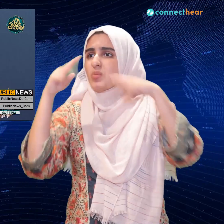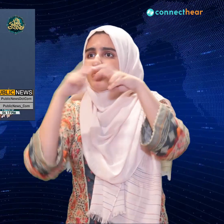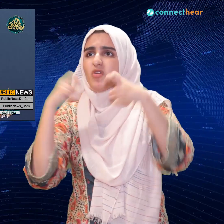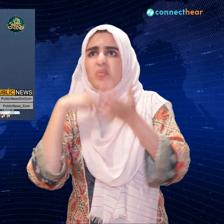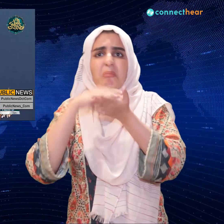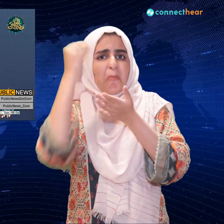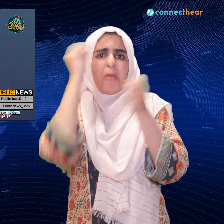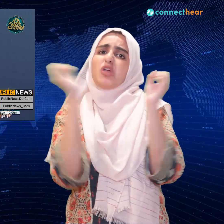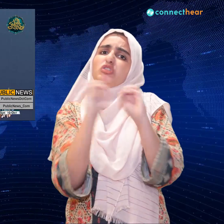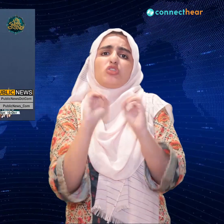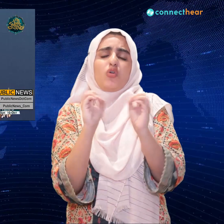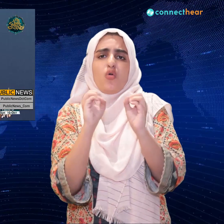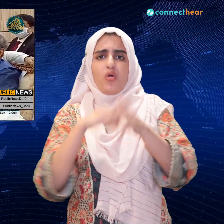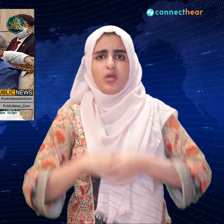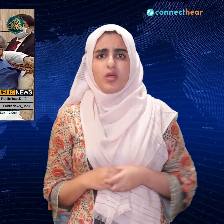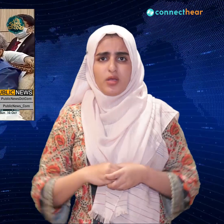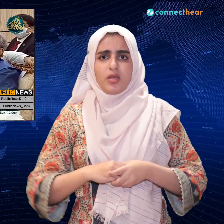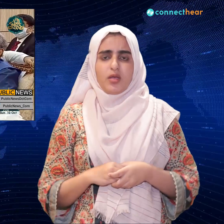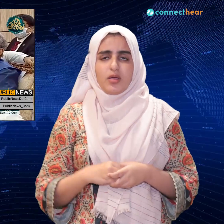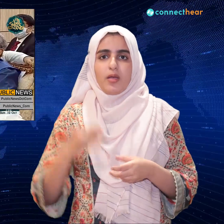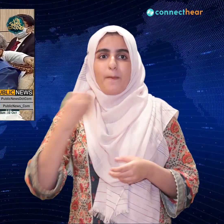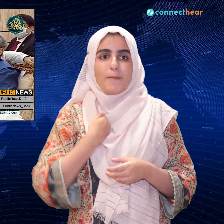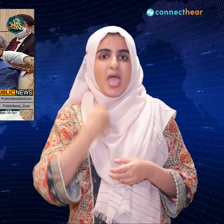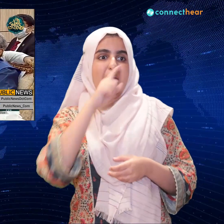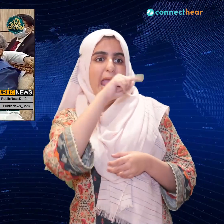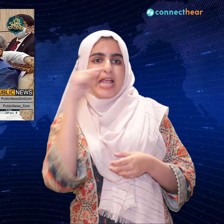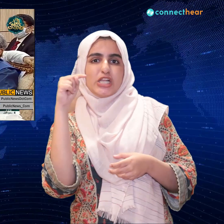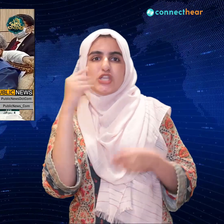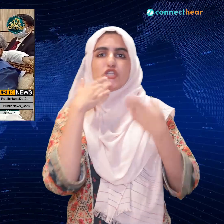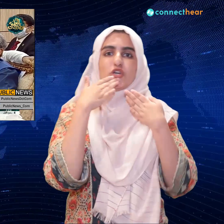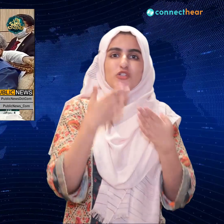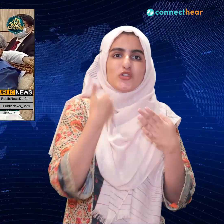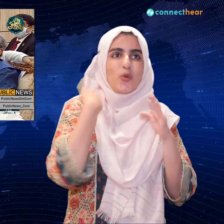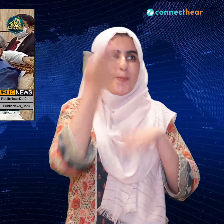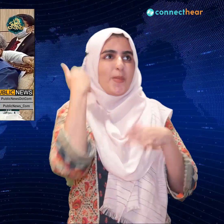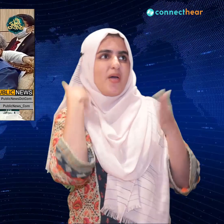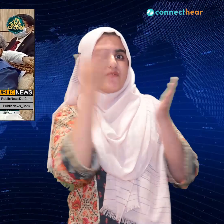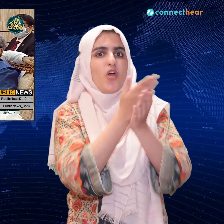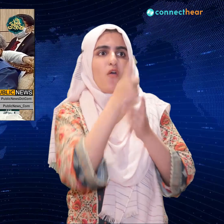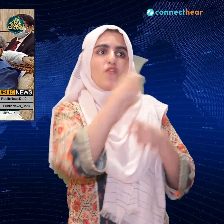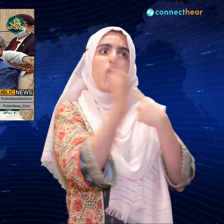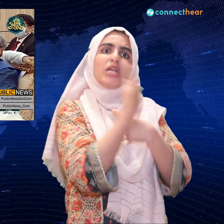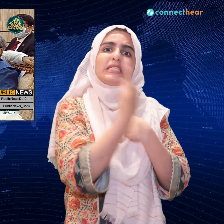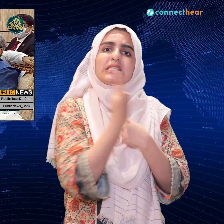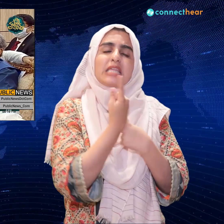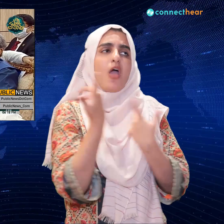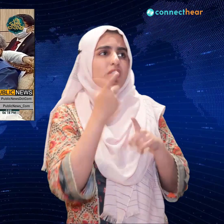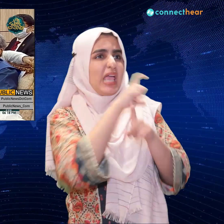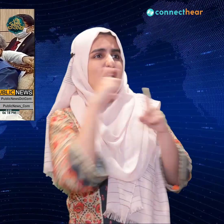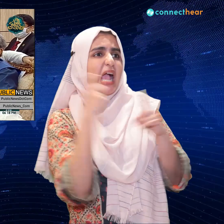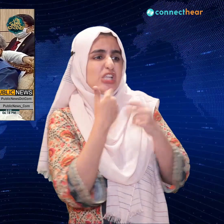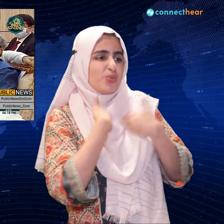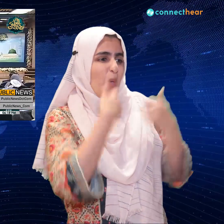تھا. ہمارے لیے ہمارے انگلش میڈیم ایجوکیشن نے بیسکلی ہمارے تاثر یہ ڈال دیا کہ